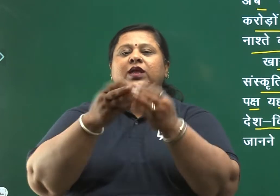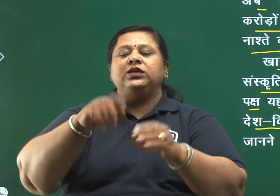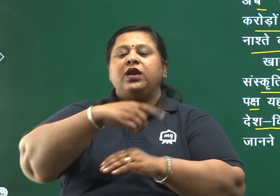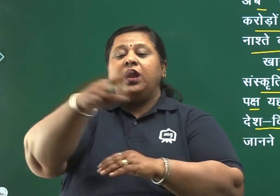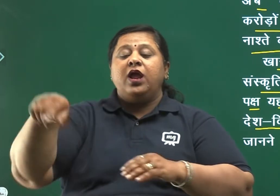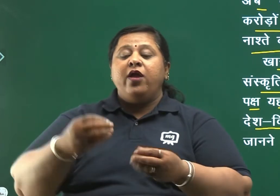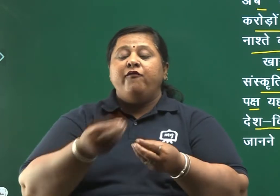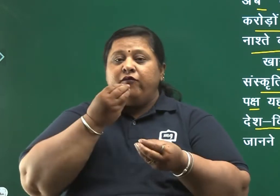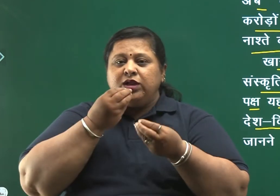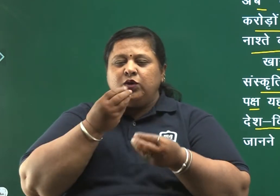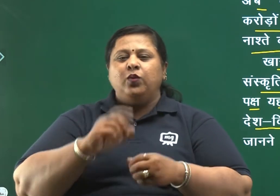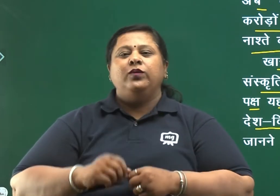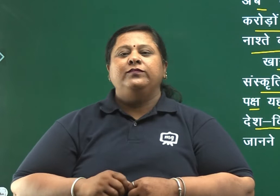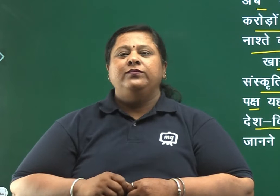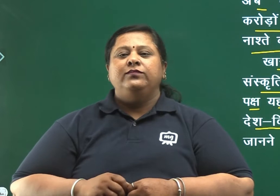व्यंजनों को